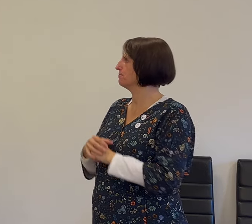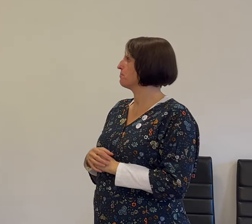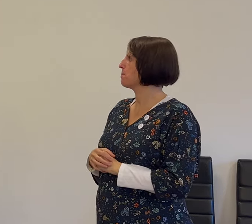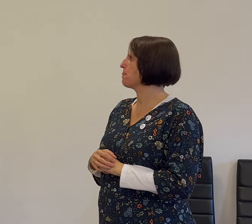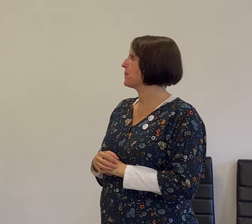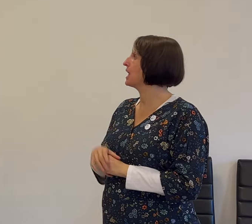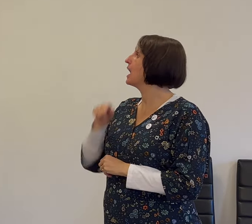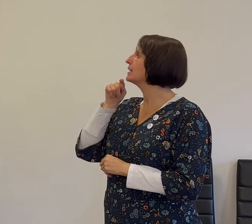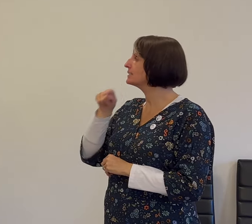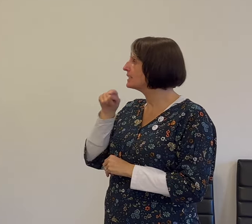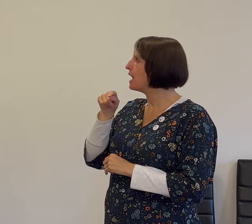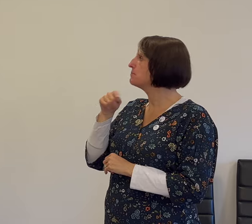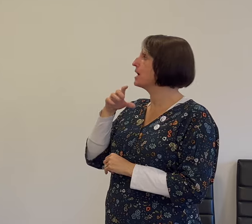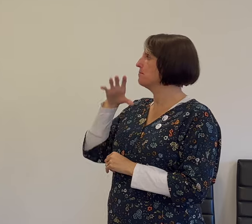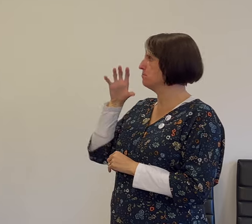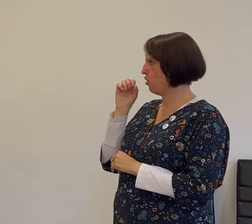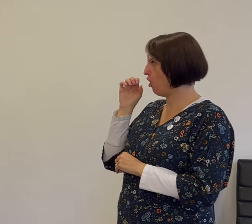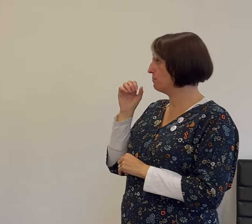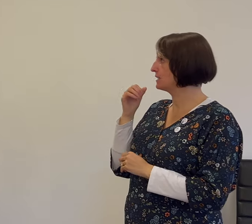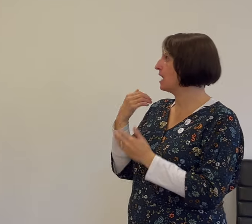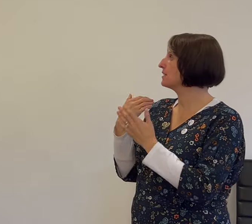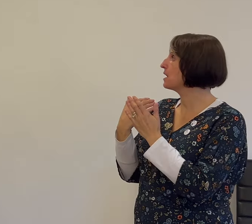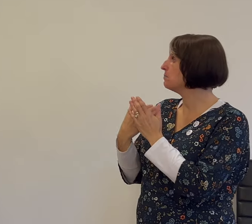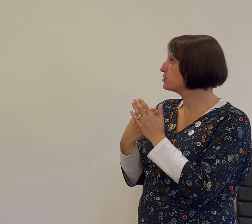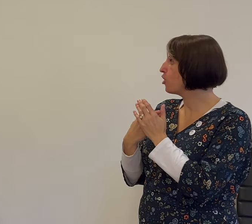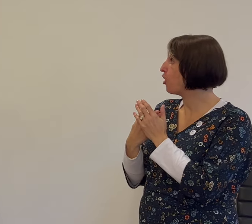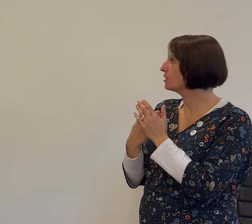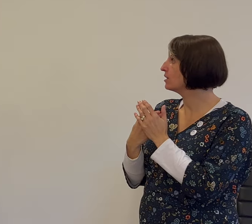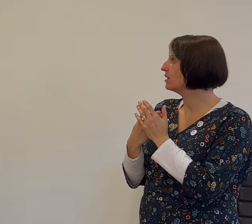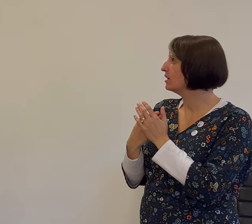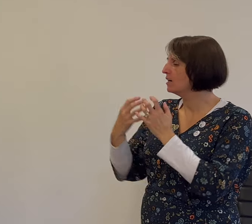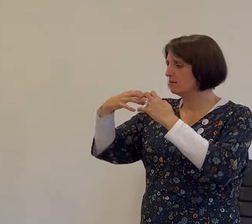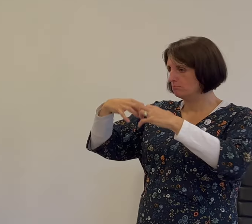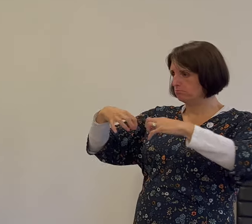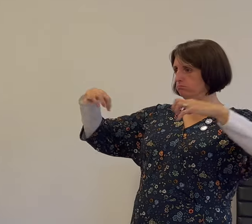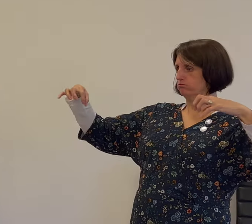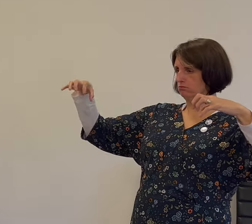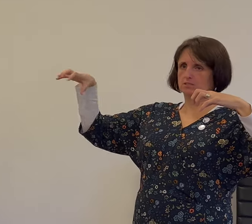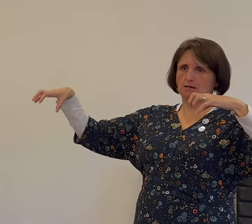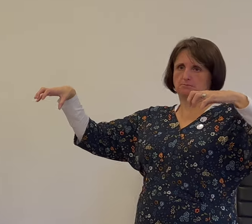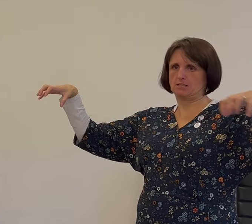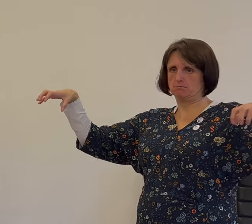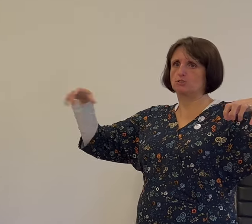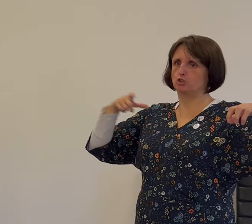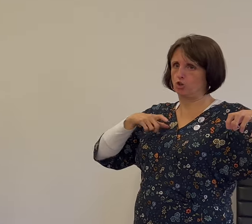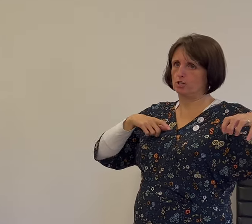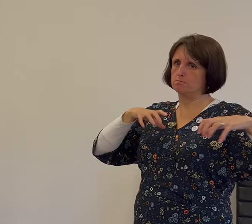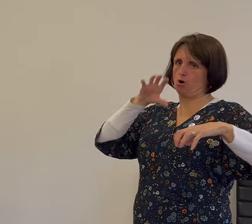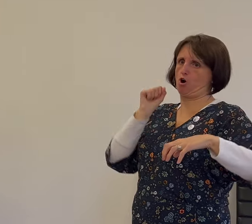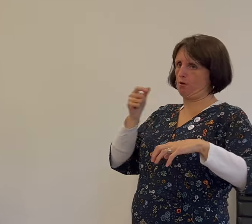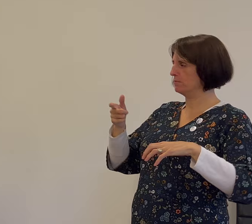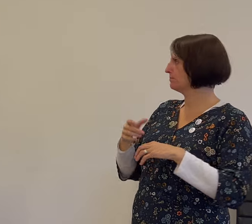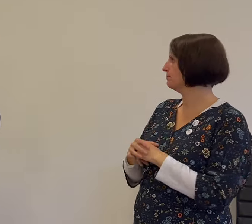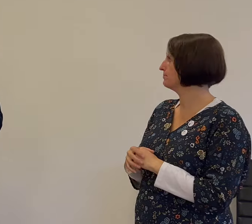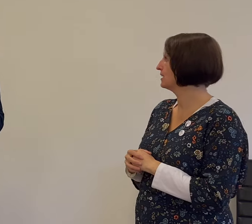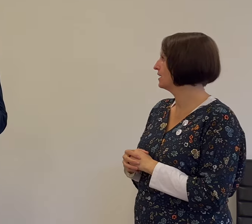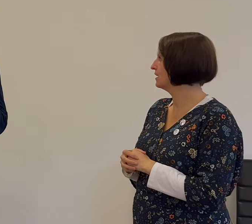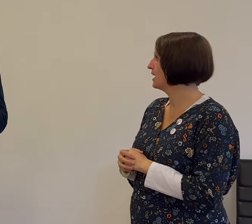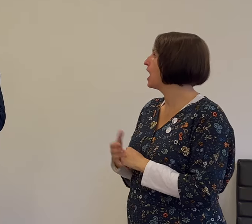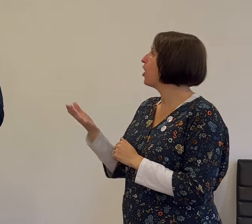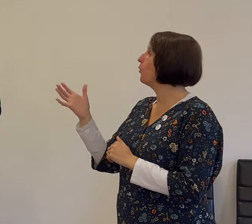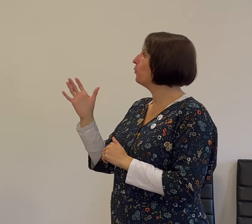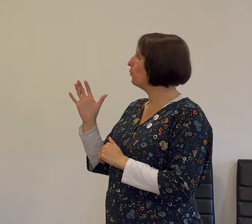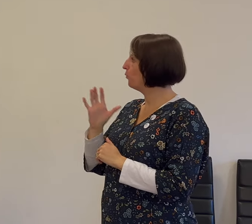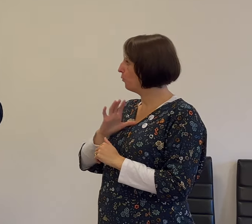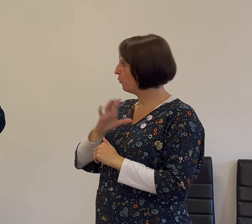A tam je pochopitelné, proč ty dvě armády stojí na tom úpatí té hory. No a co je taky zajímavé,